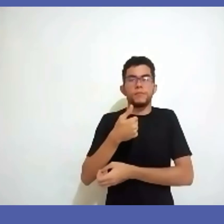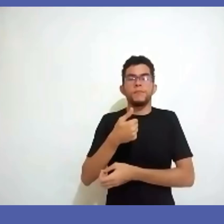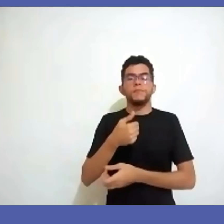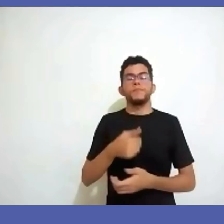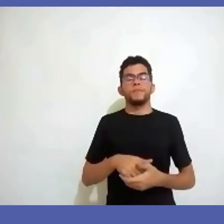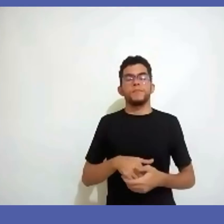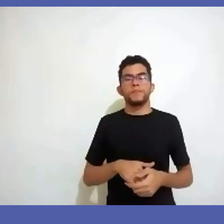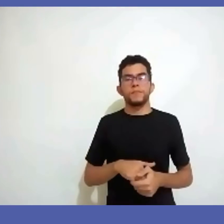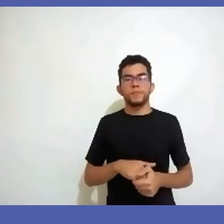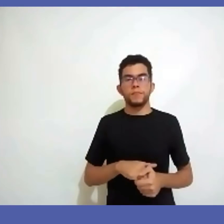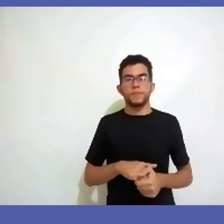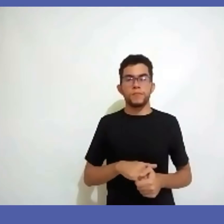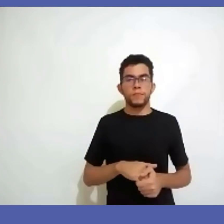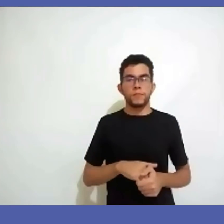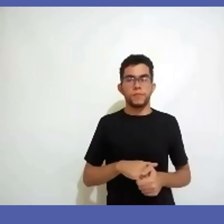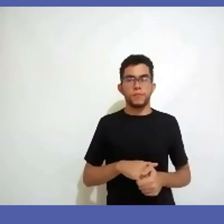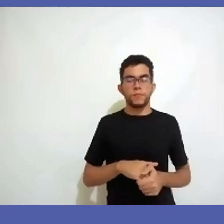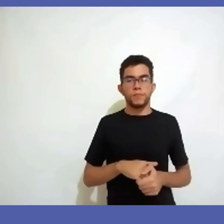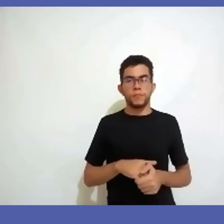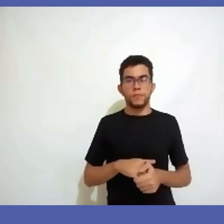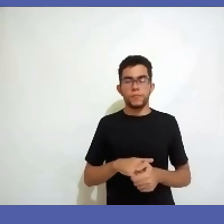Atos 1, 6.